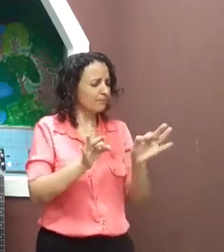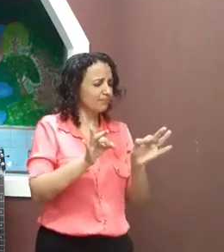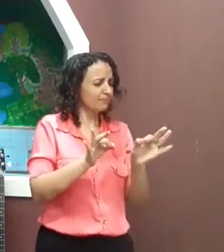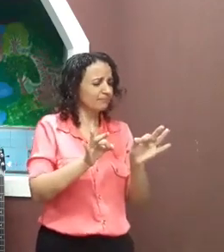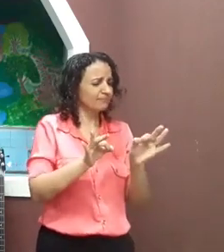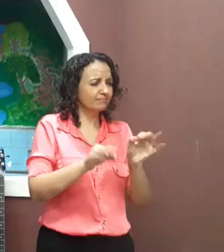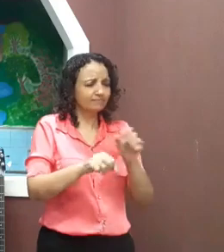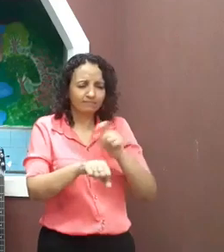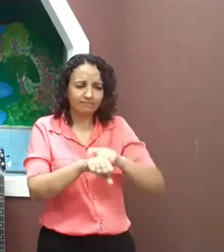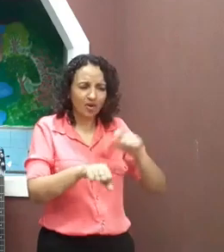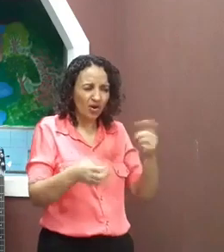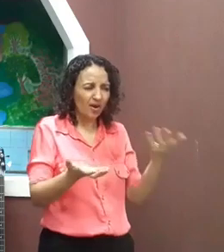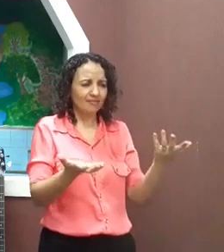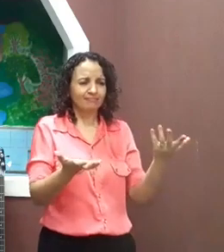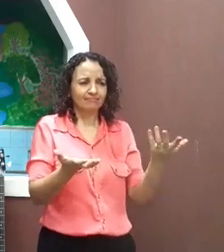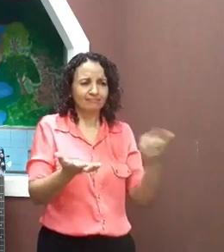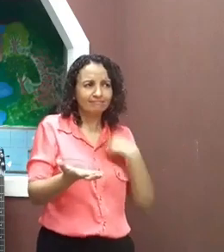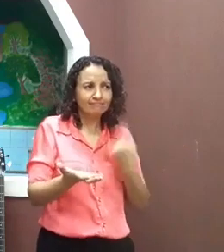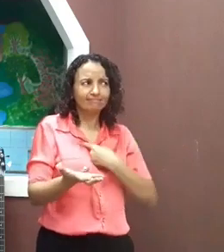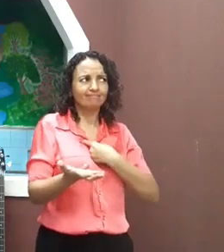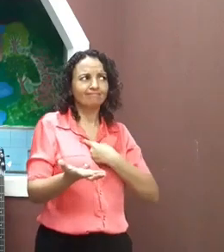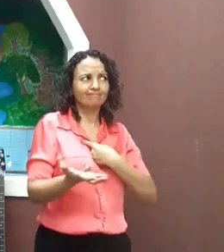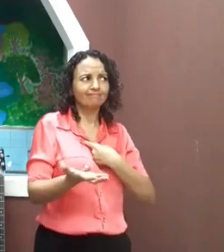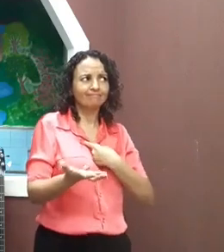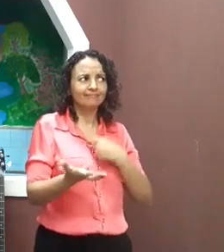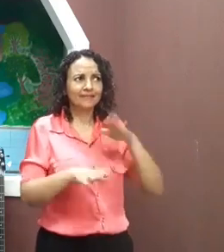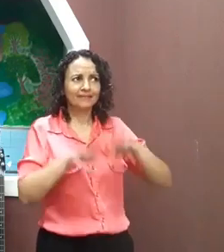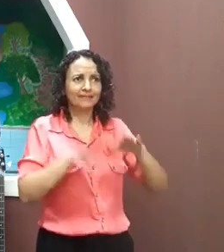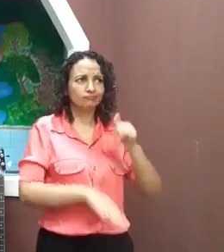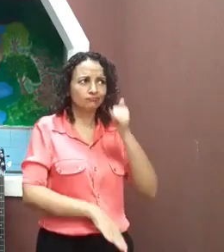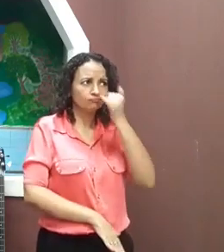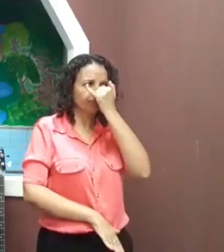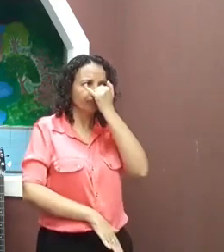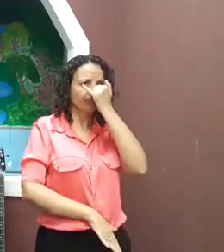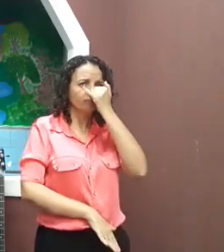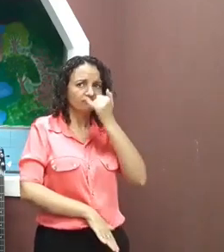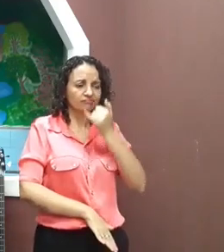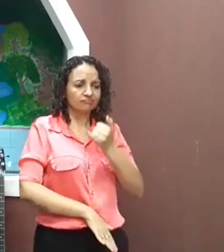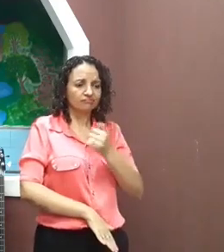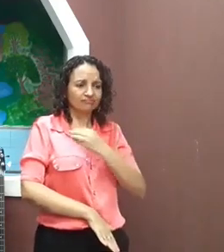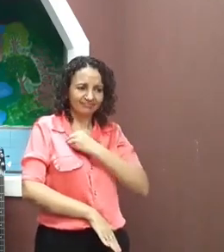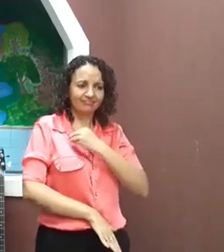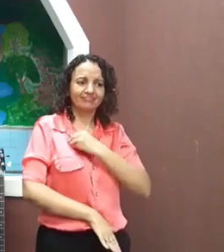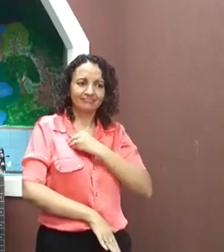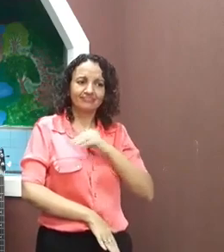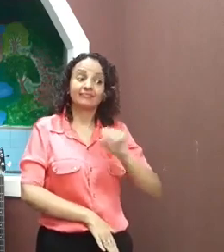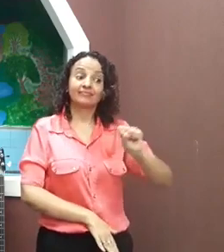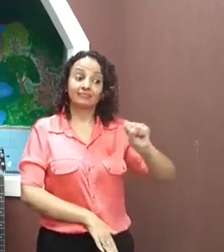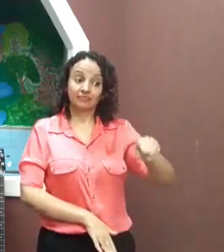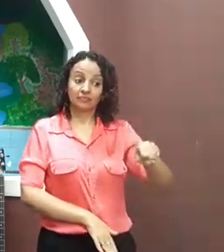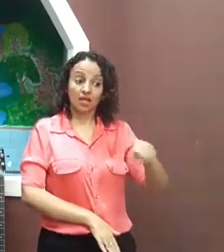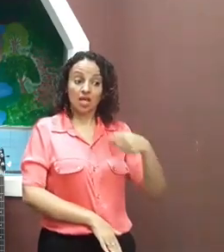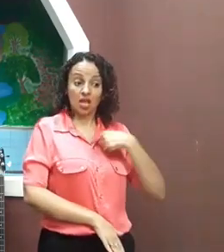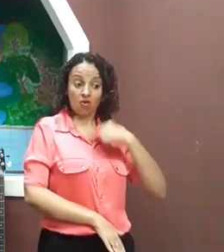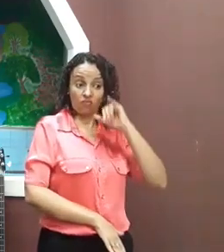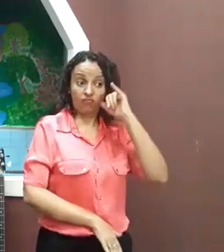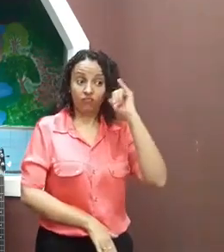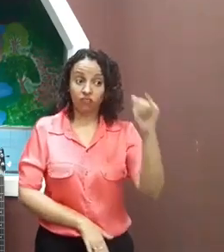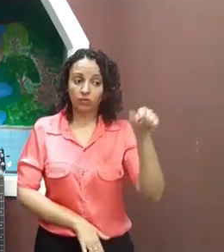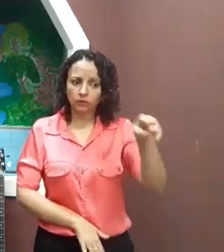você, nós podemos cair. E eu falo a você: esteja firme, esteja com